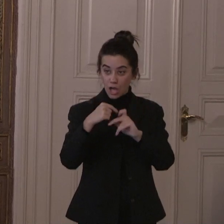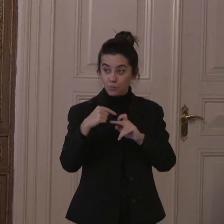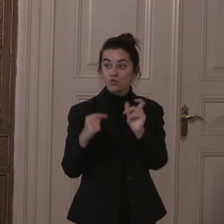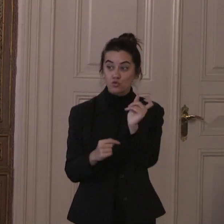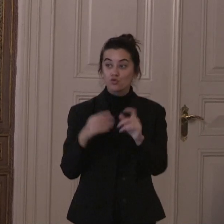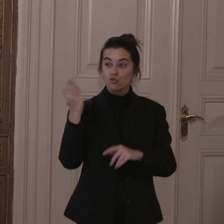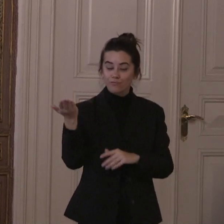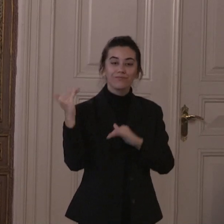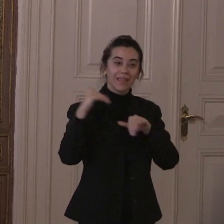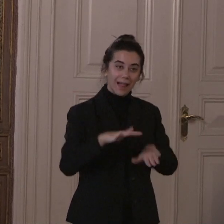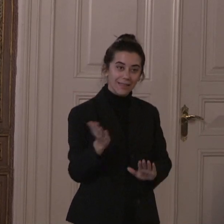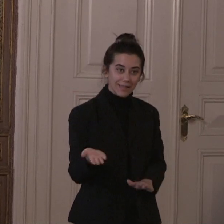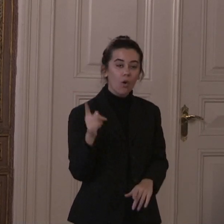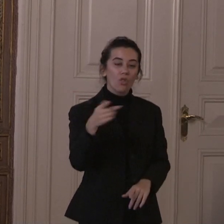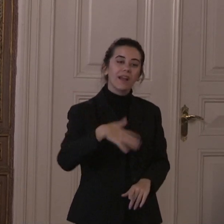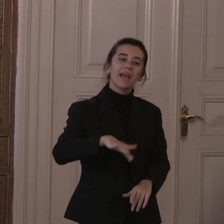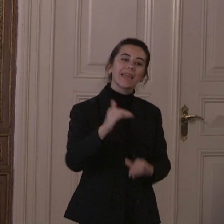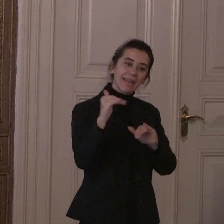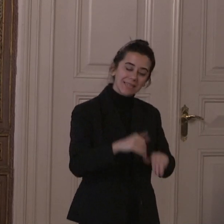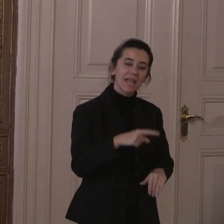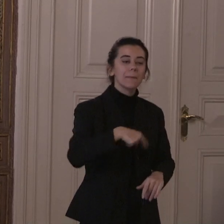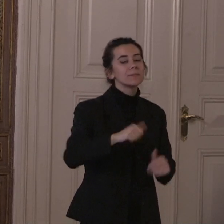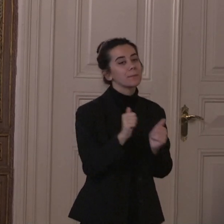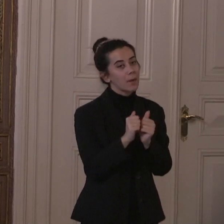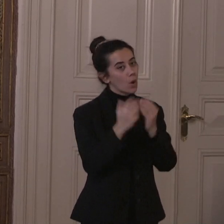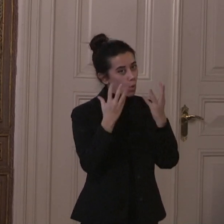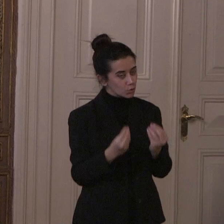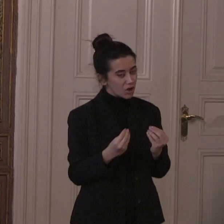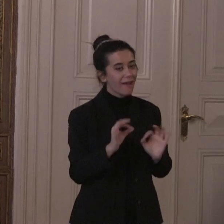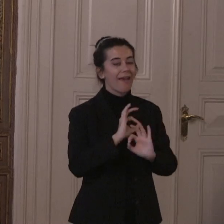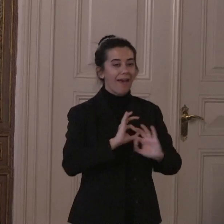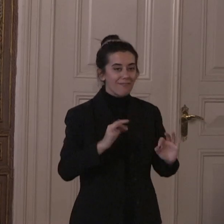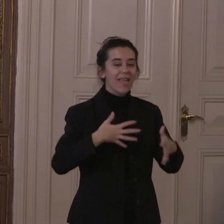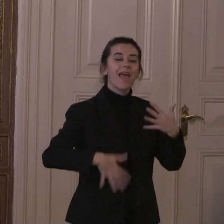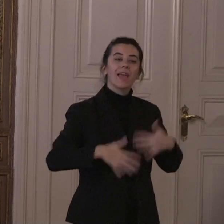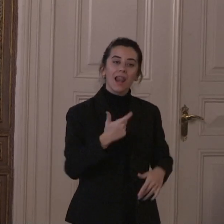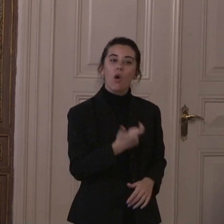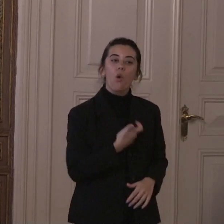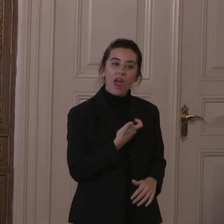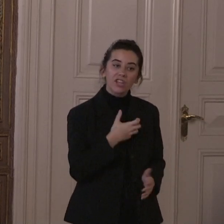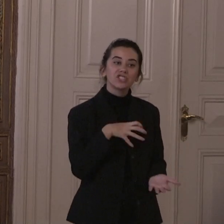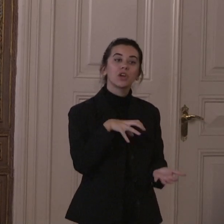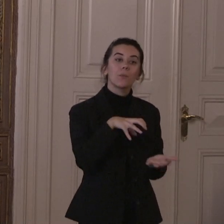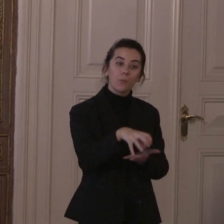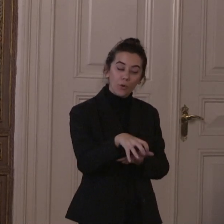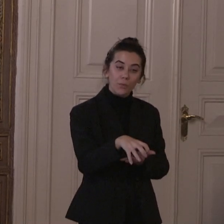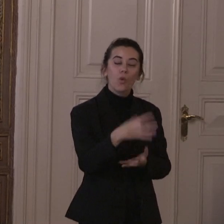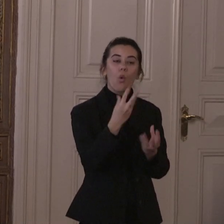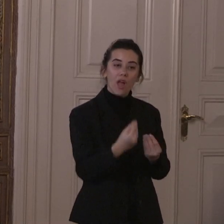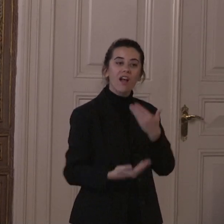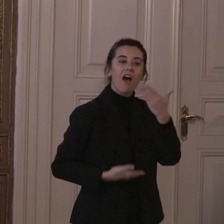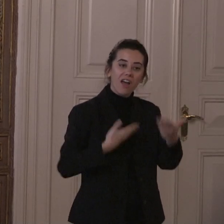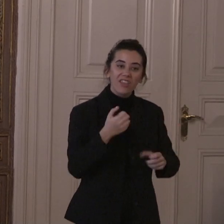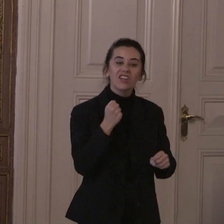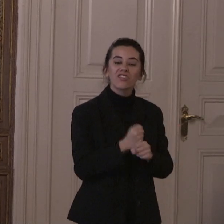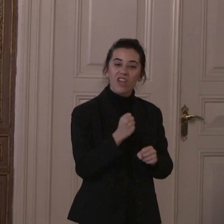da tören içinde bizimle olacaklar. Evet, engelli öğrenci birimimizden söz ettik. Taş